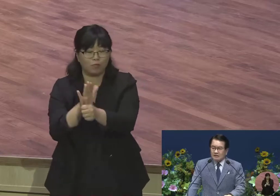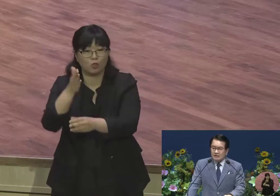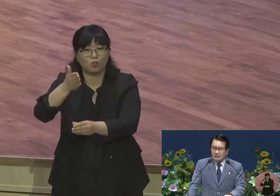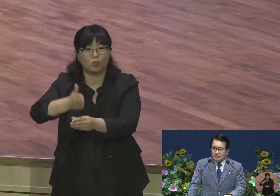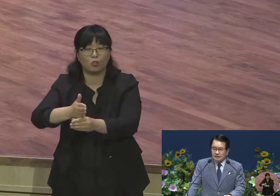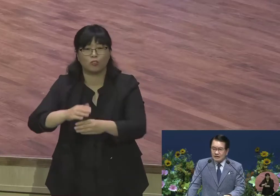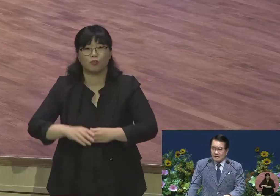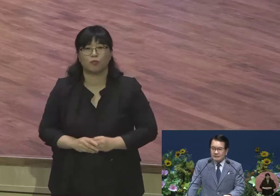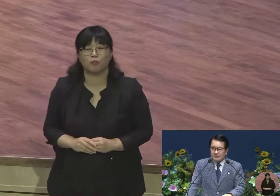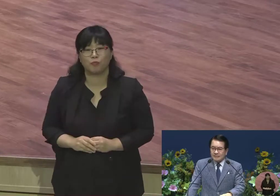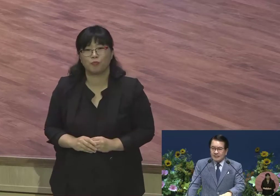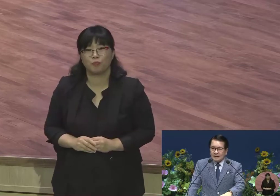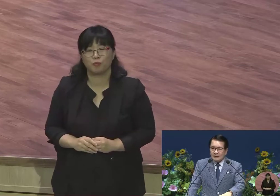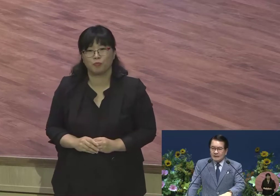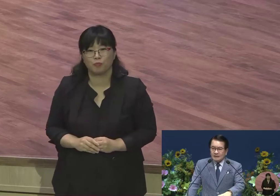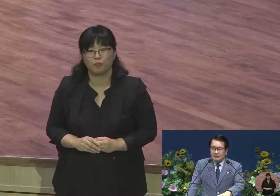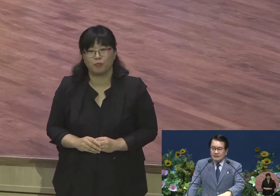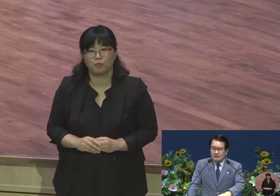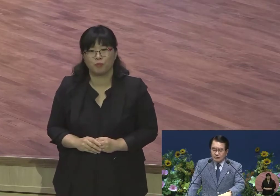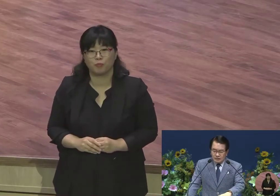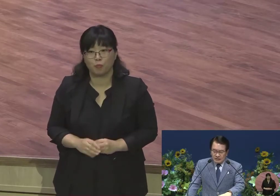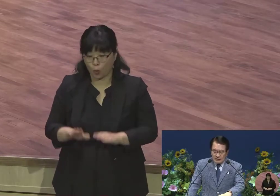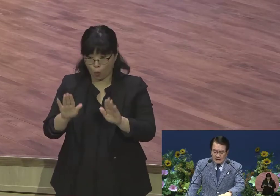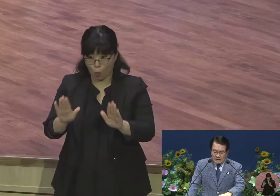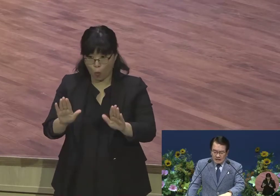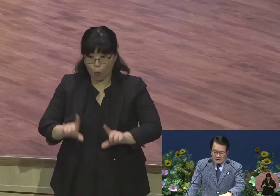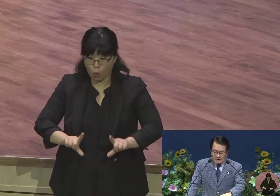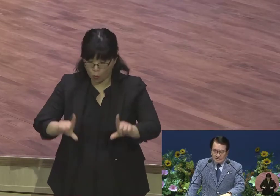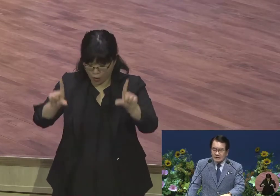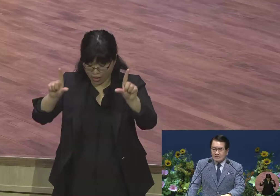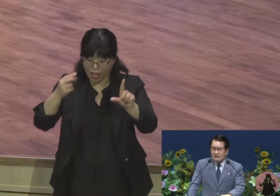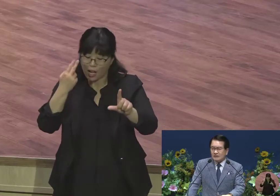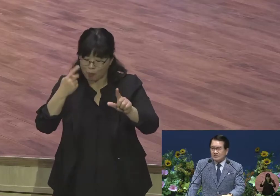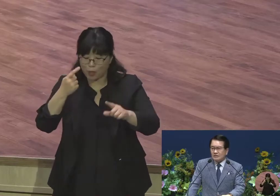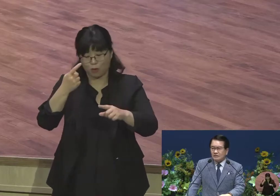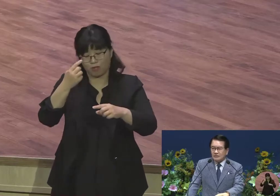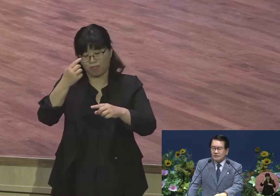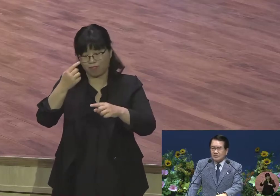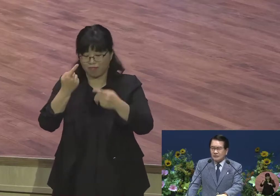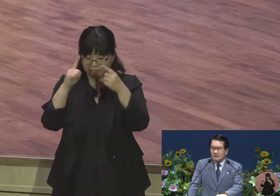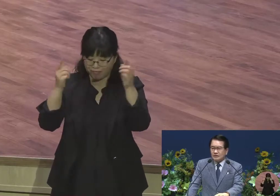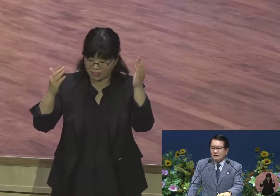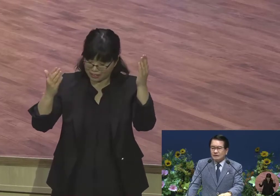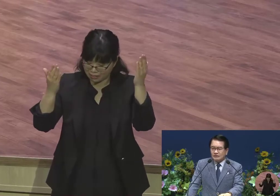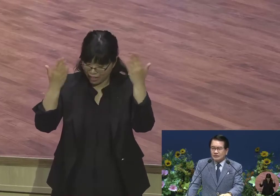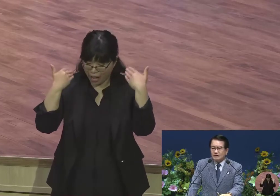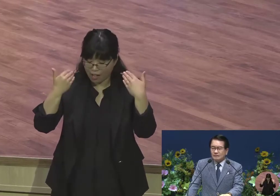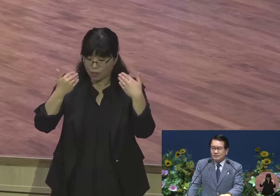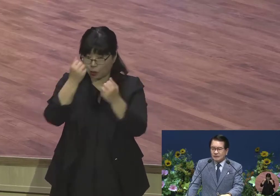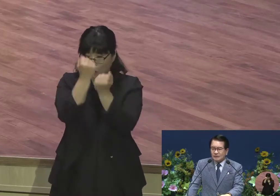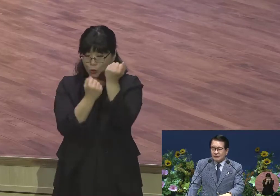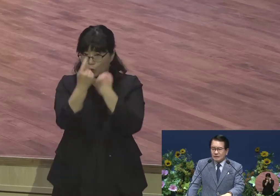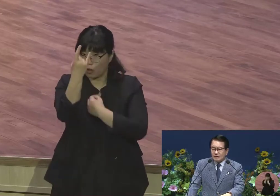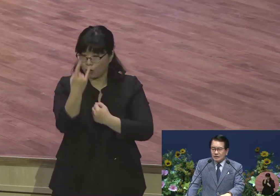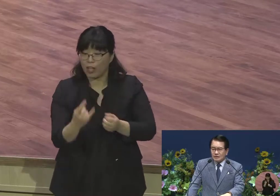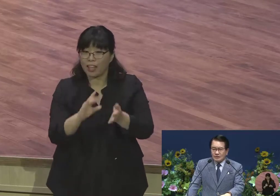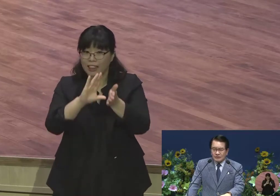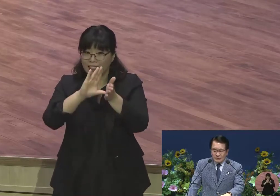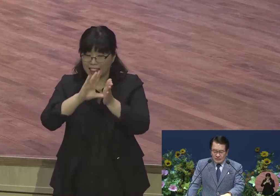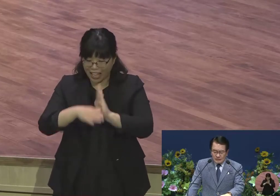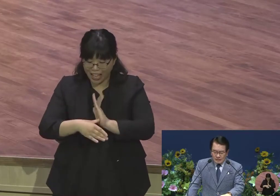영적 치유 시대였어요. 영적 치유 시대다. 지금 사실 그렇지요. 영적 정신병